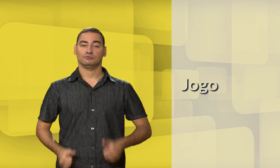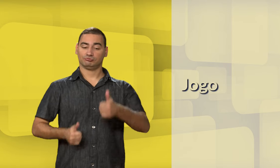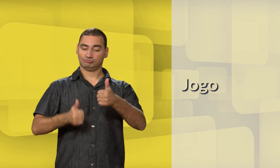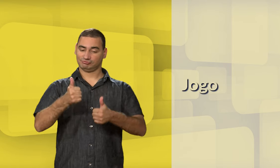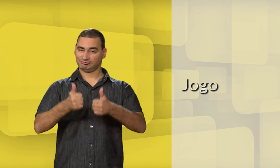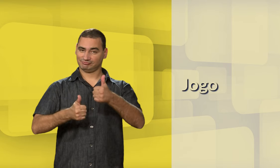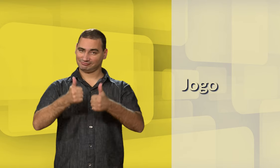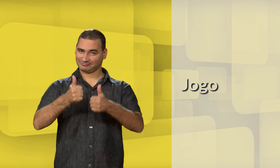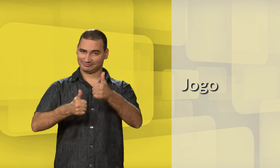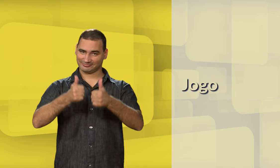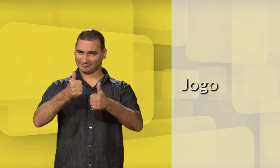Jogo